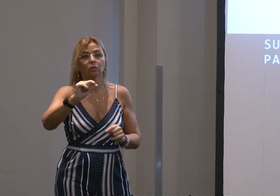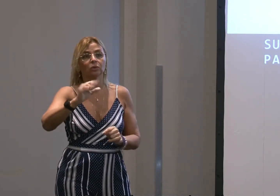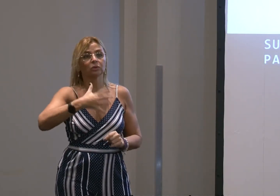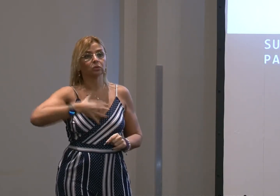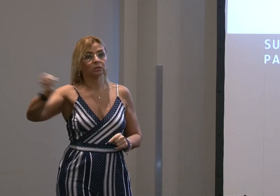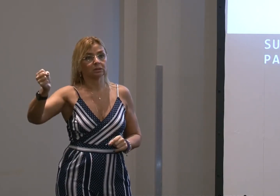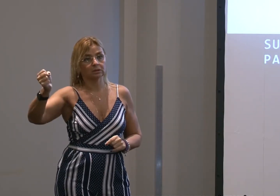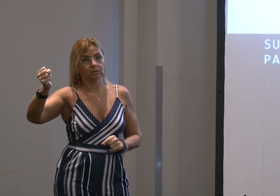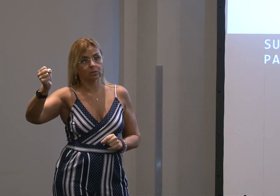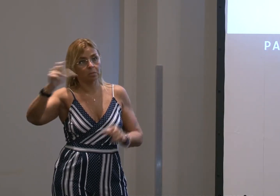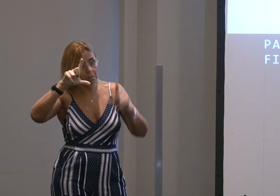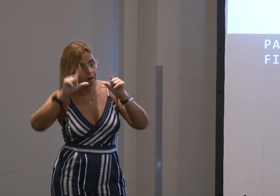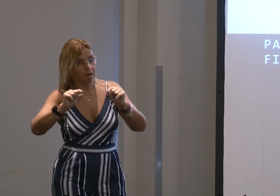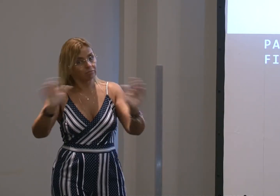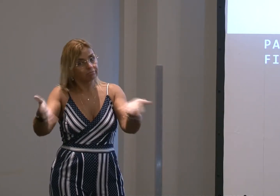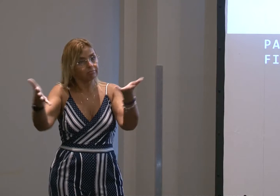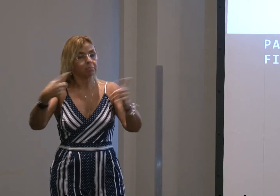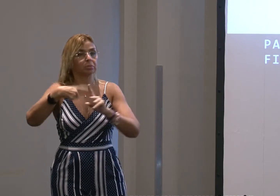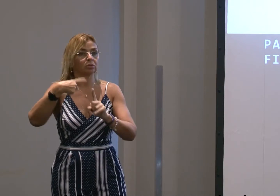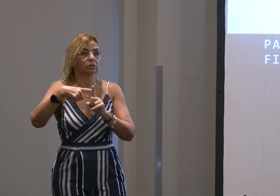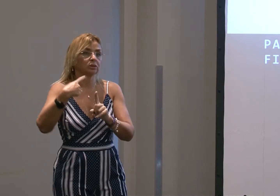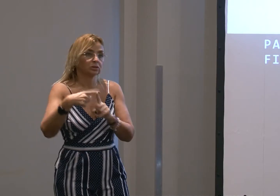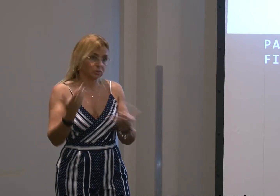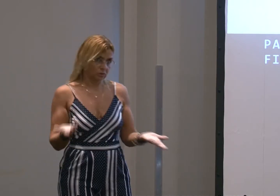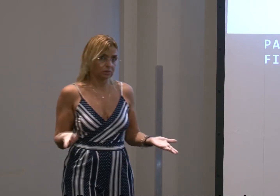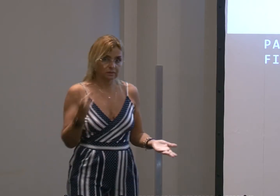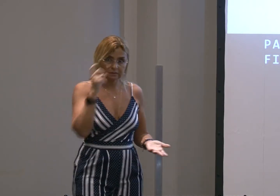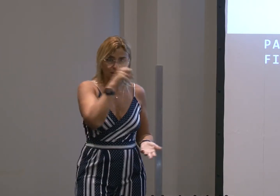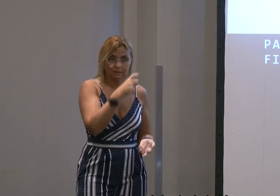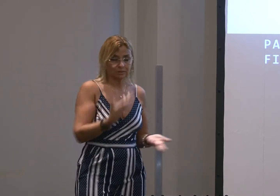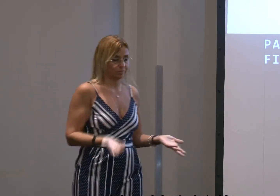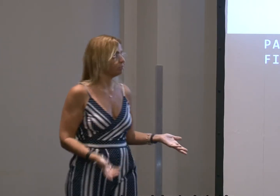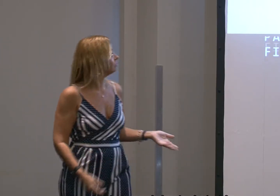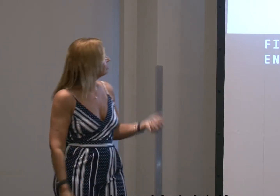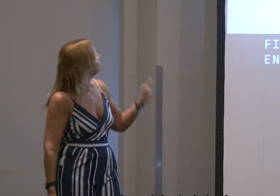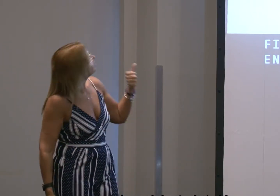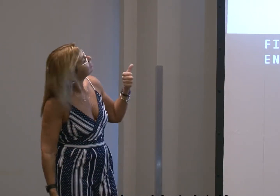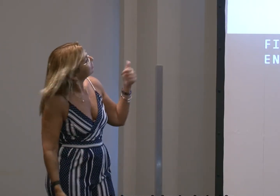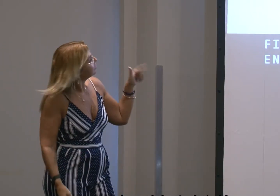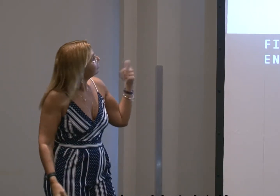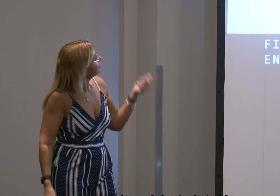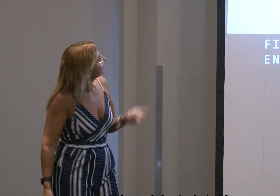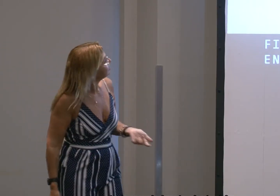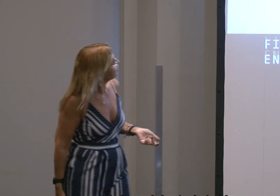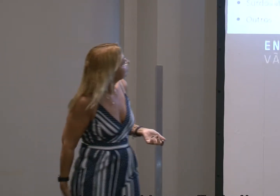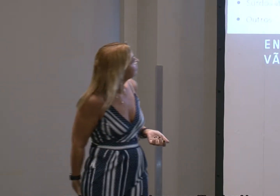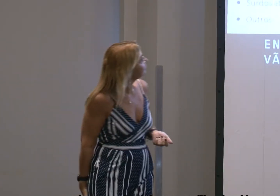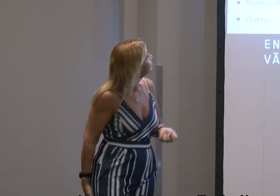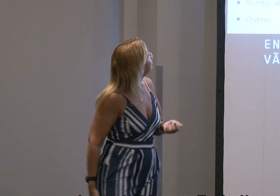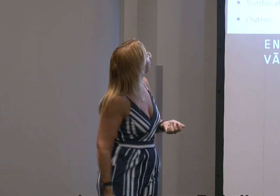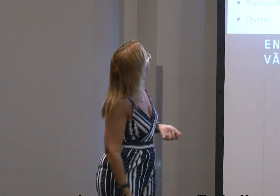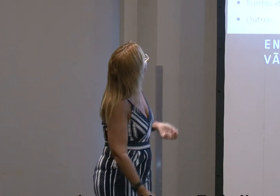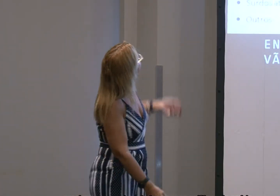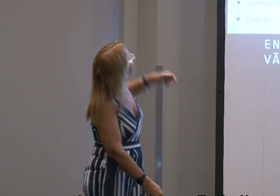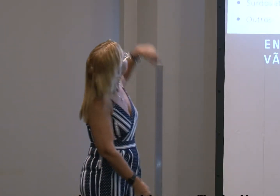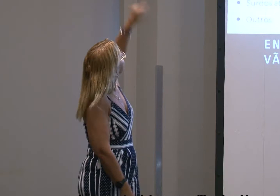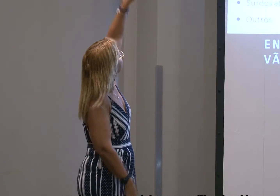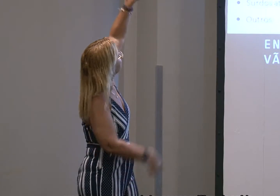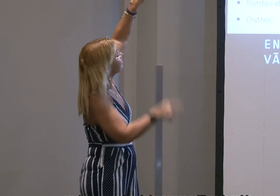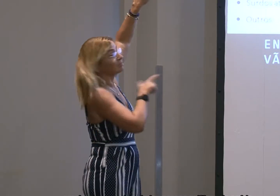queridos, familiares, que vão passar por um processo depressivo também por conta do ensurdecimento, eles também precisam ser contemplados nessas políticas